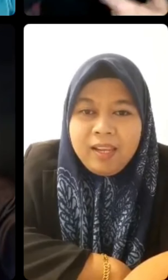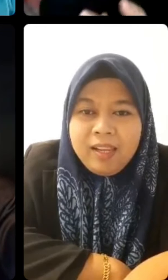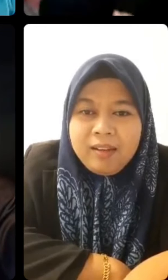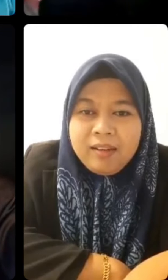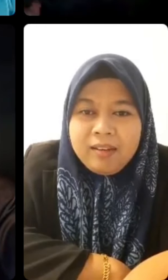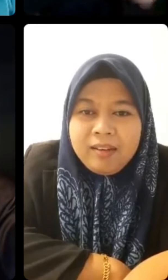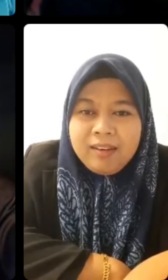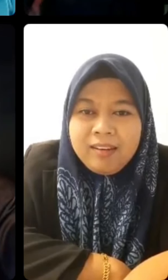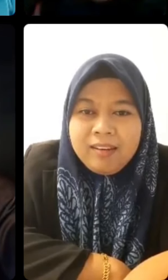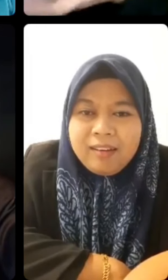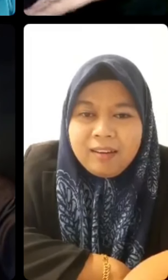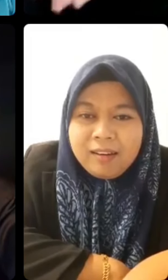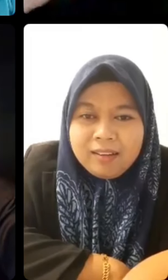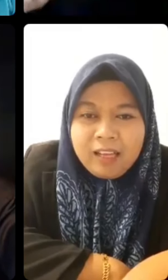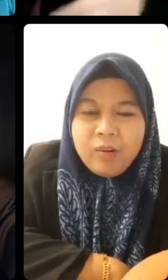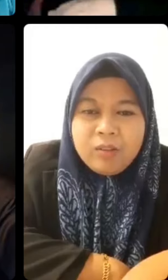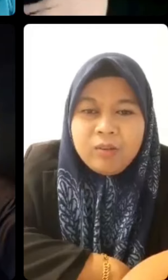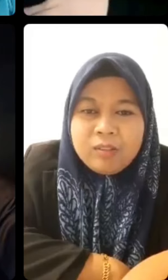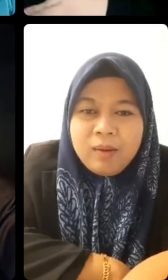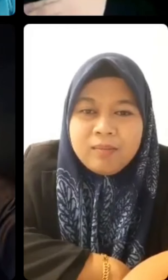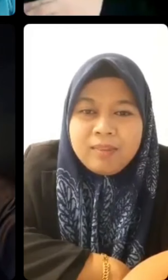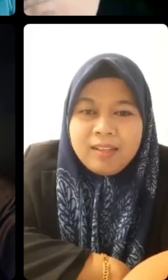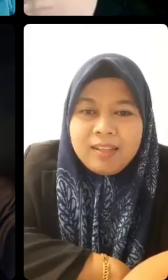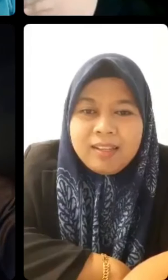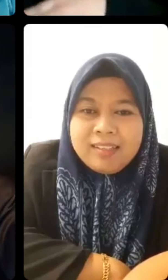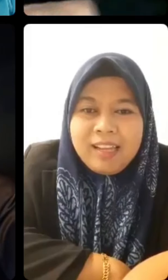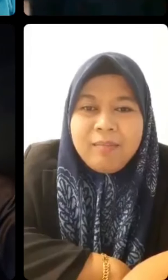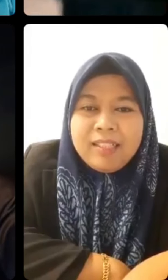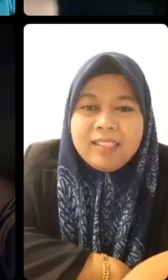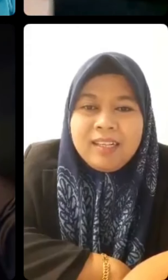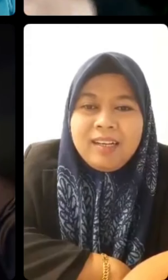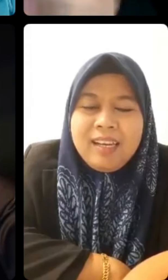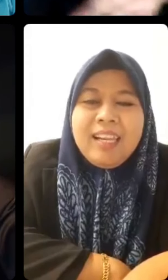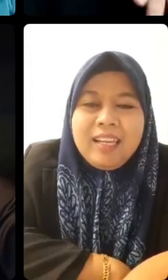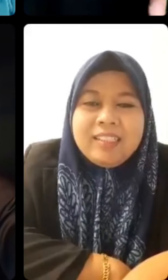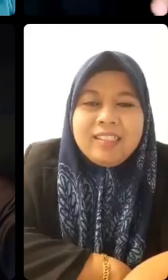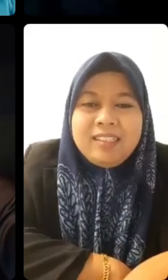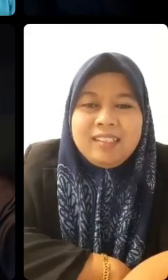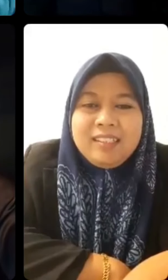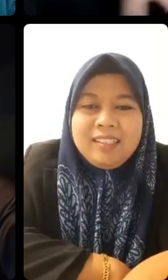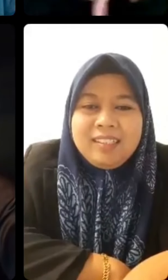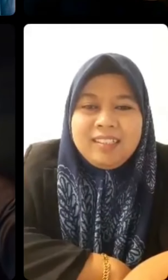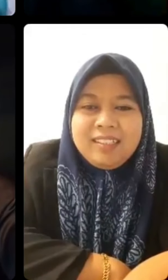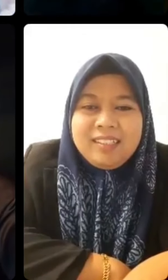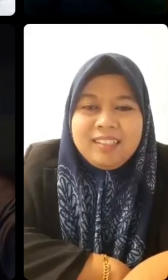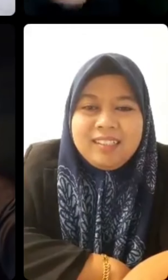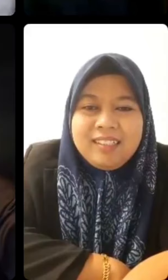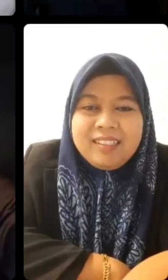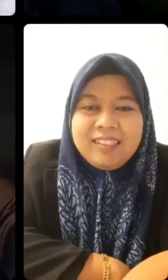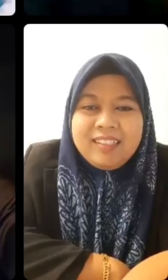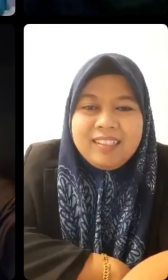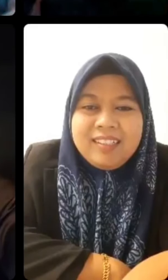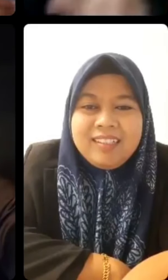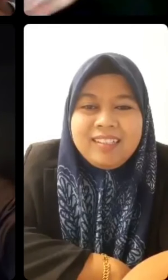saya pilih, tak ada orang tolong sebab saya baca lirik je.